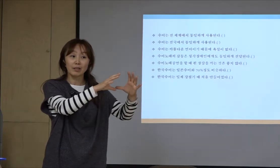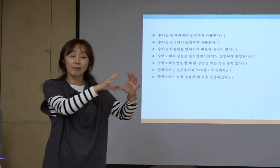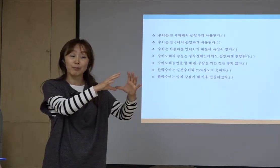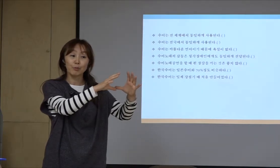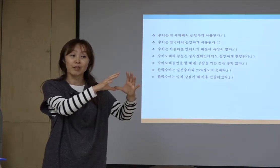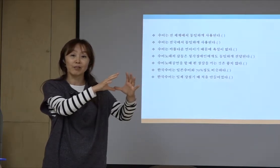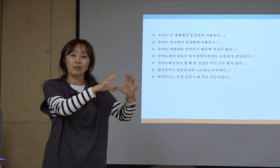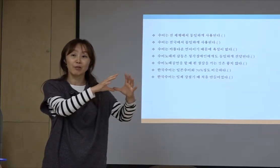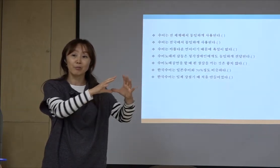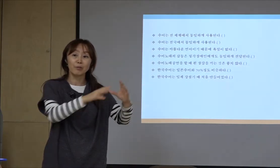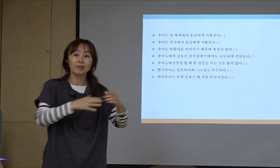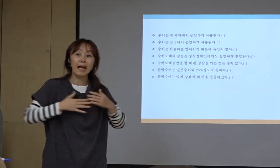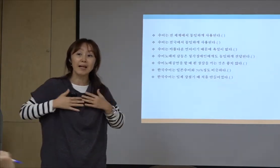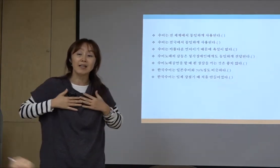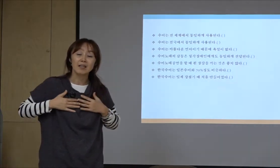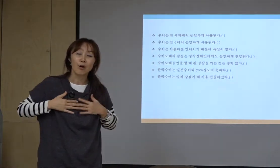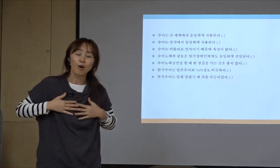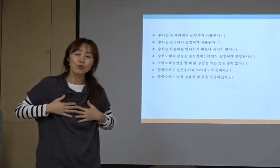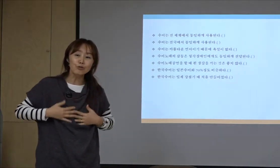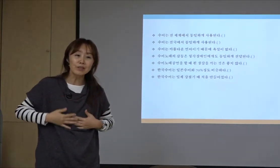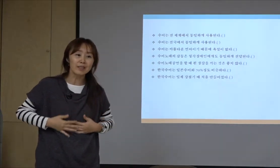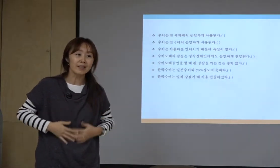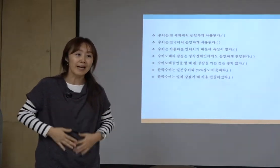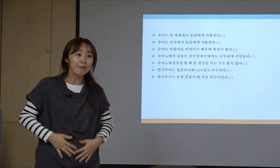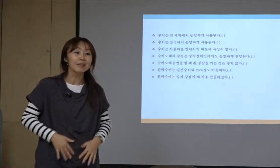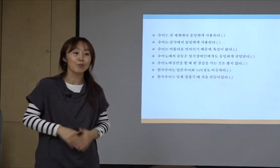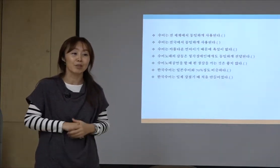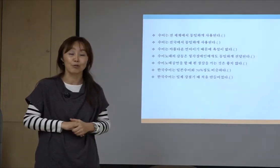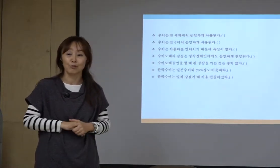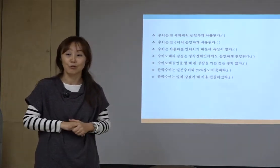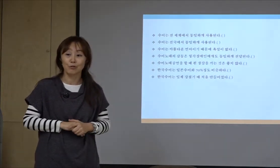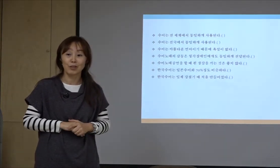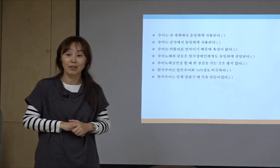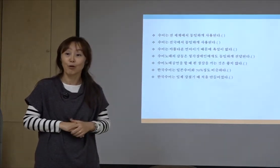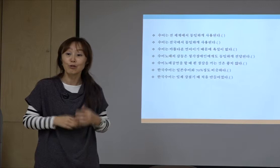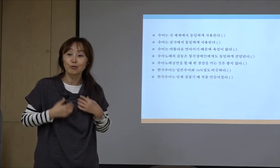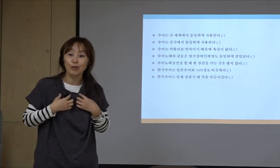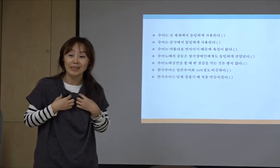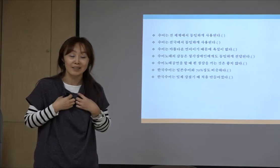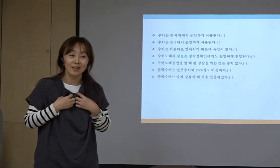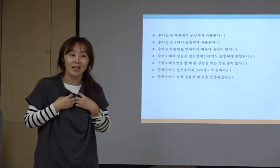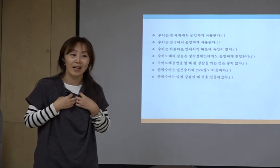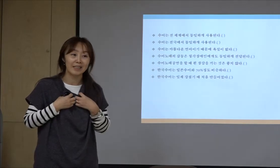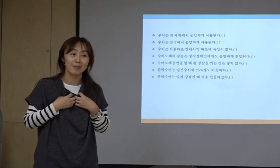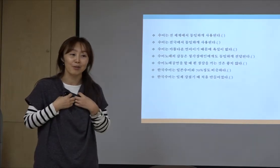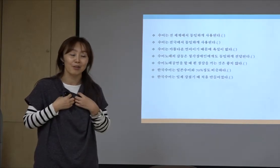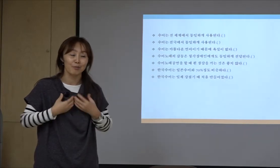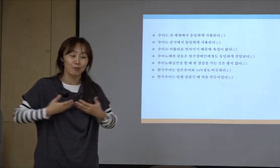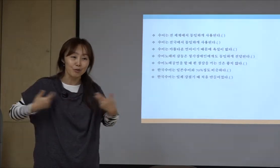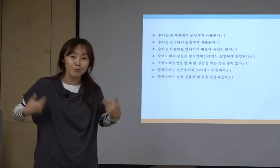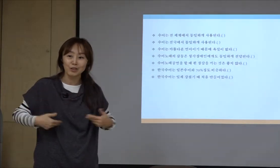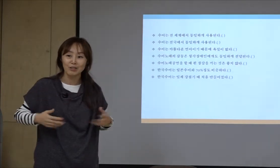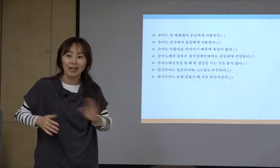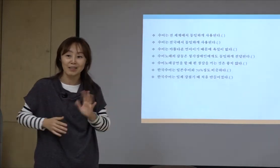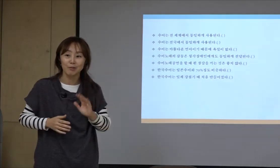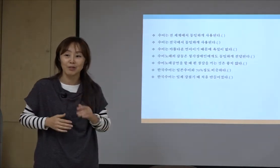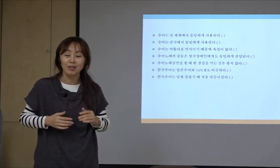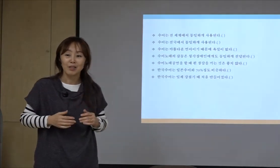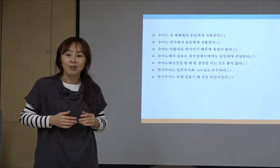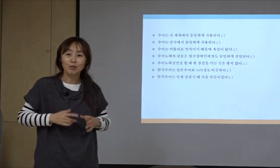한번 보세요. 거기 보면 다 어두운 색이나 까만색 옷 입고 수화대 얼룩도 안 입어요. 뭐 줄무늬 이런 거 안 입어요. 거의 검은 손